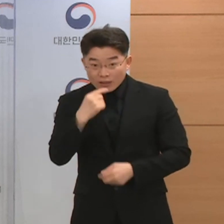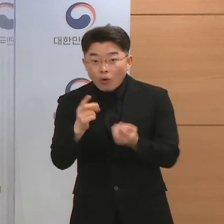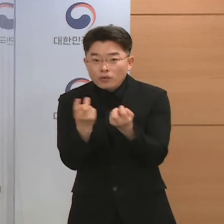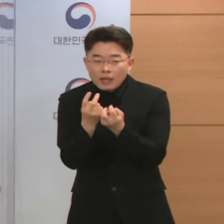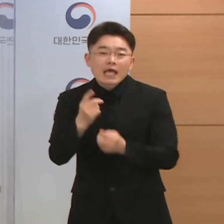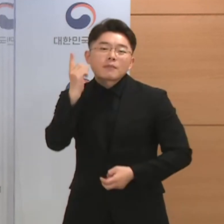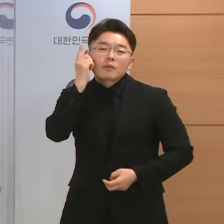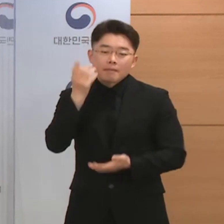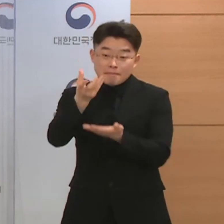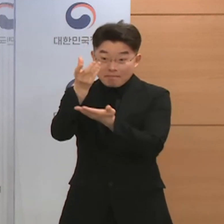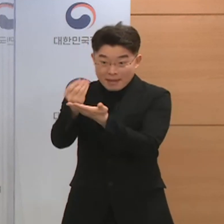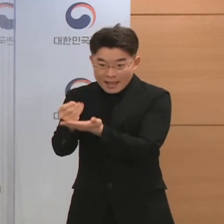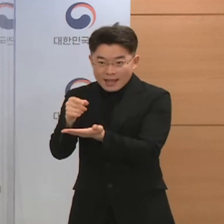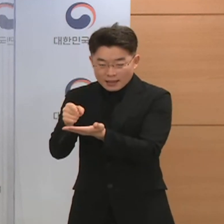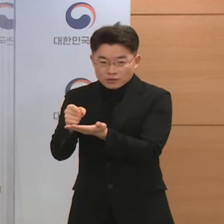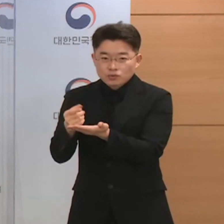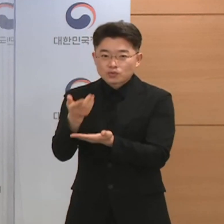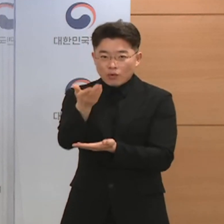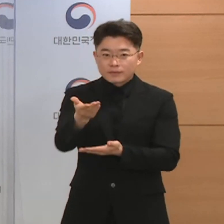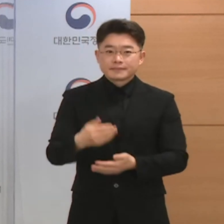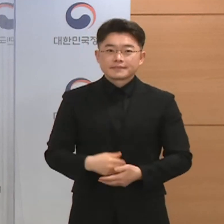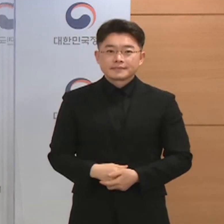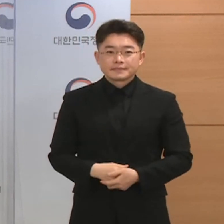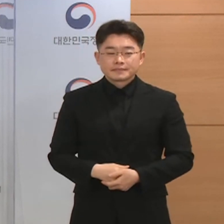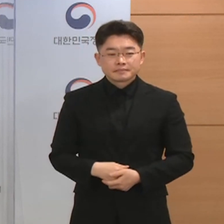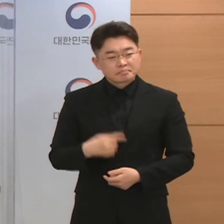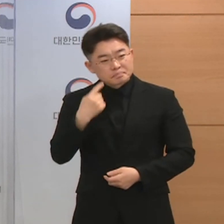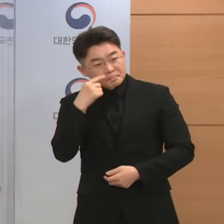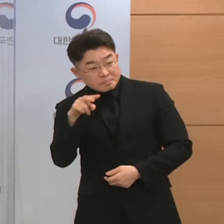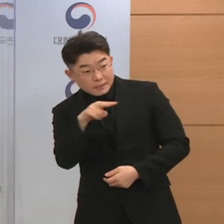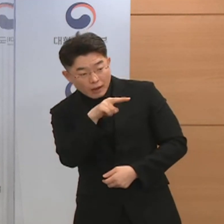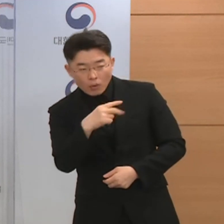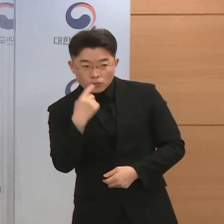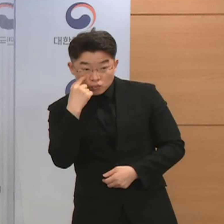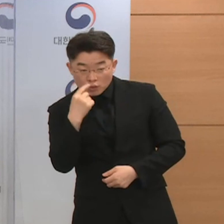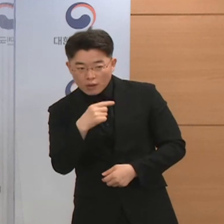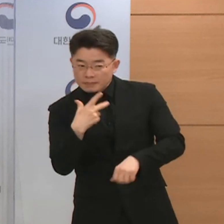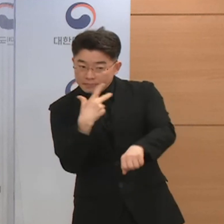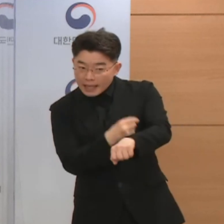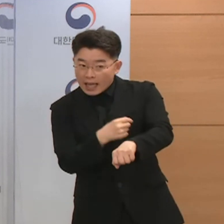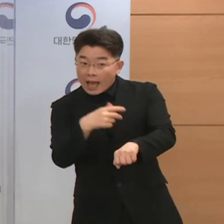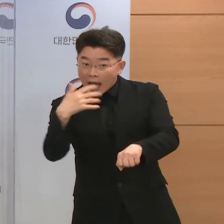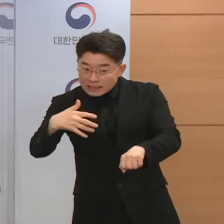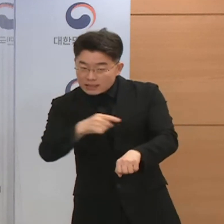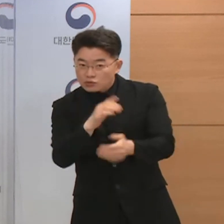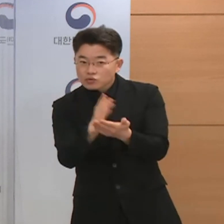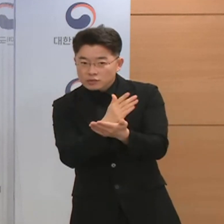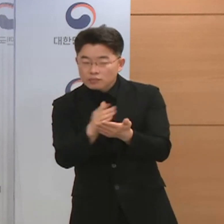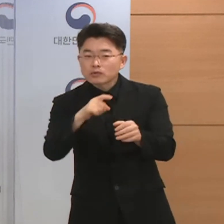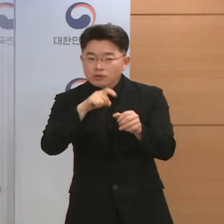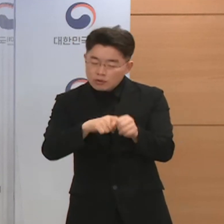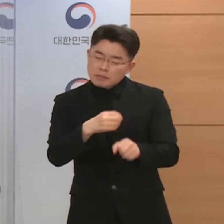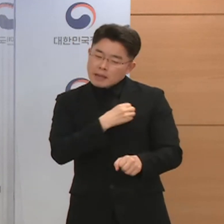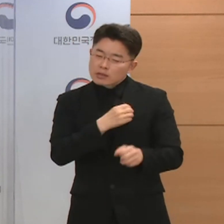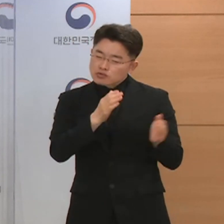체계와 함께 좀 맞물리면서 좀 더 쉽게 구별할 수 있는 체계로 활용될 수 있지 않을까라고 하는 기대를 가지고